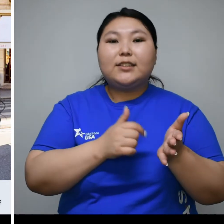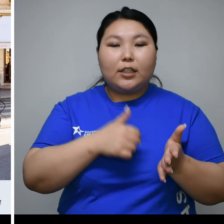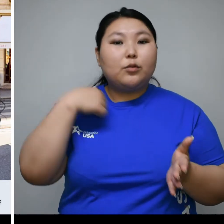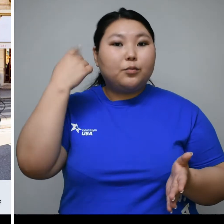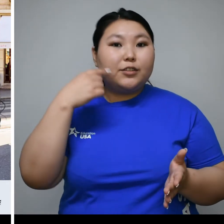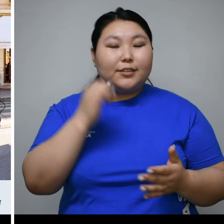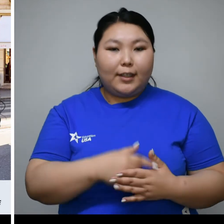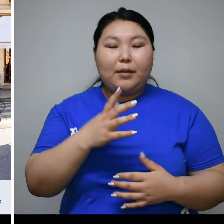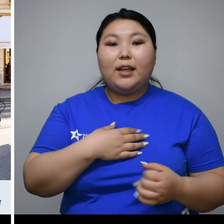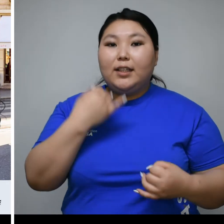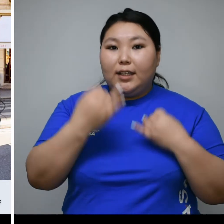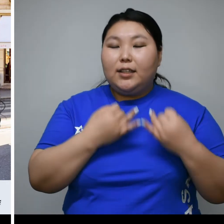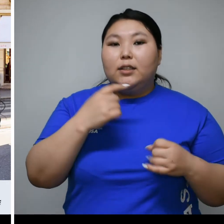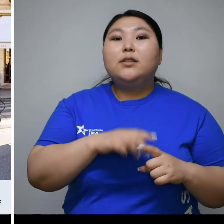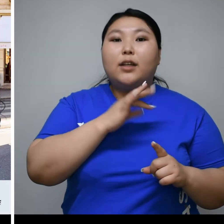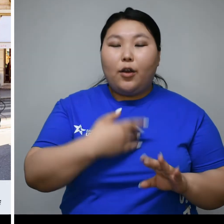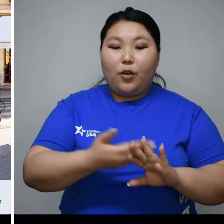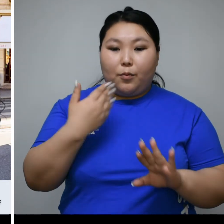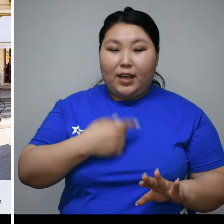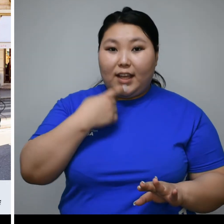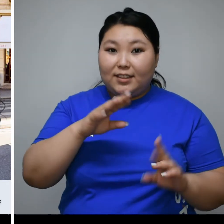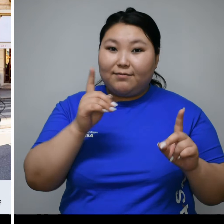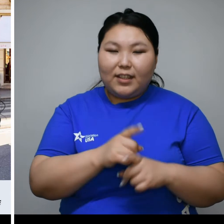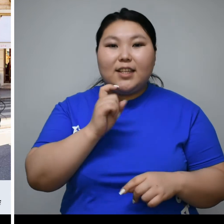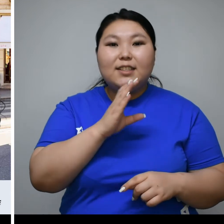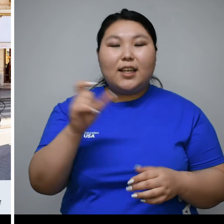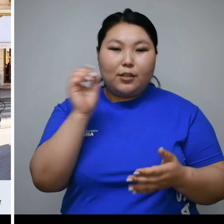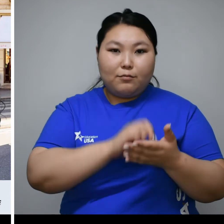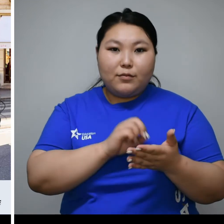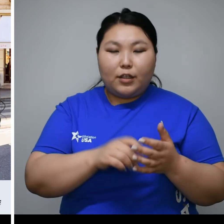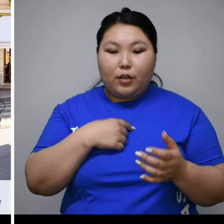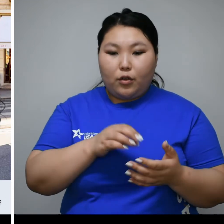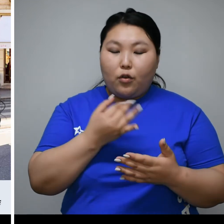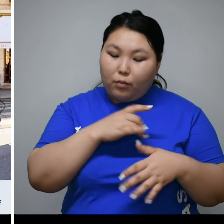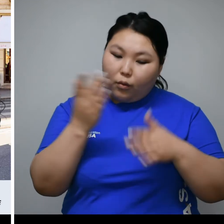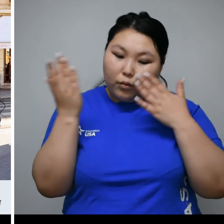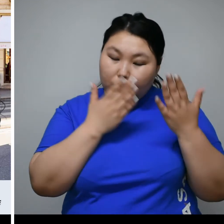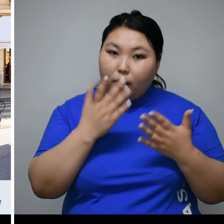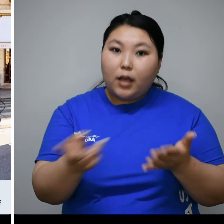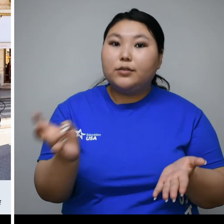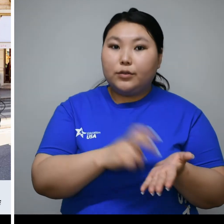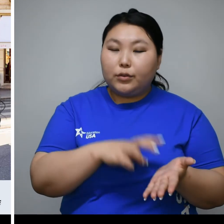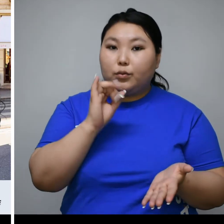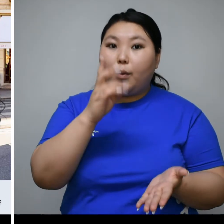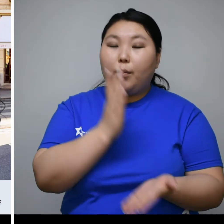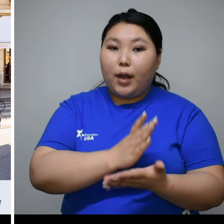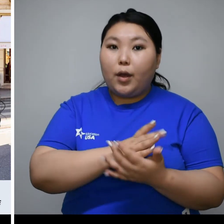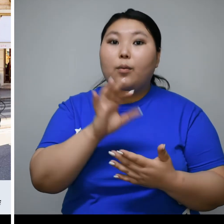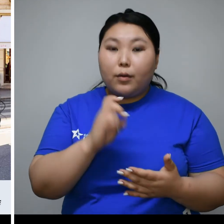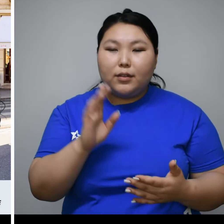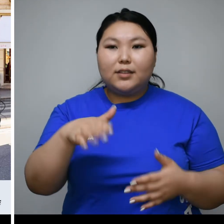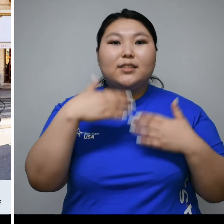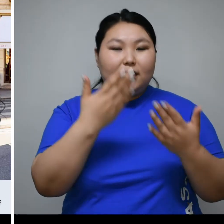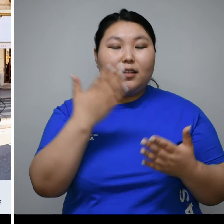гэж боддог. Аа тэгээд ярилцлаган дээр яг өмнө хэлсэнчлэн эсэн дээр бичсэн зүйлийг тань уншаад тэнцүүлчихсэн байгаа